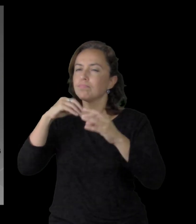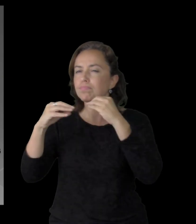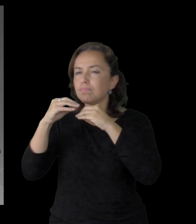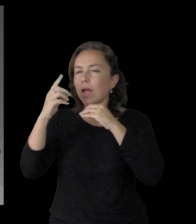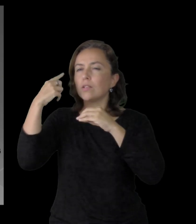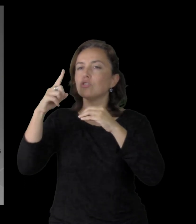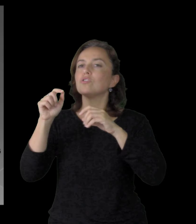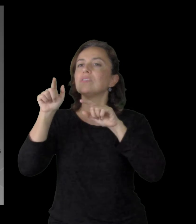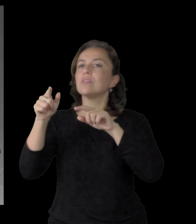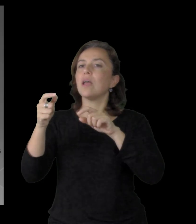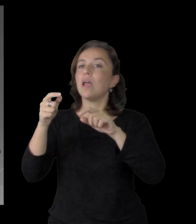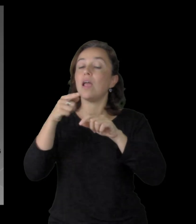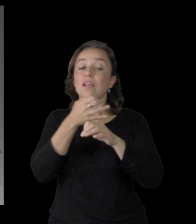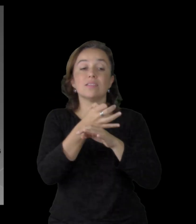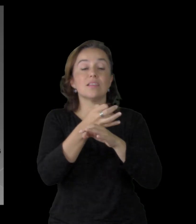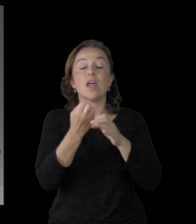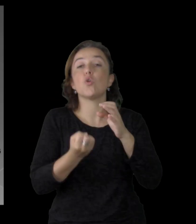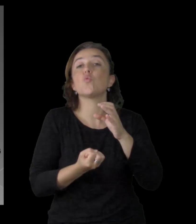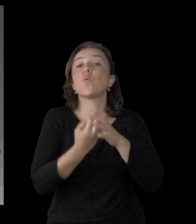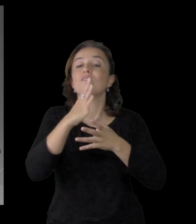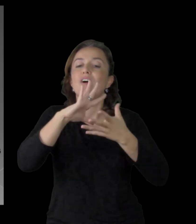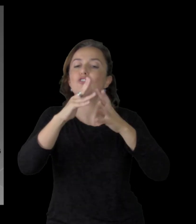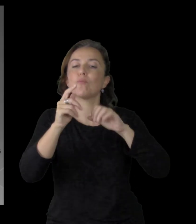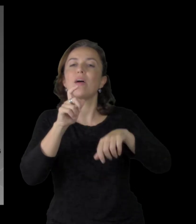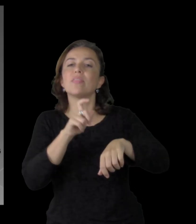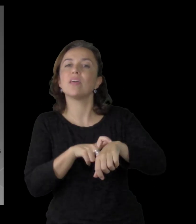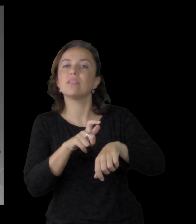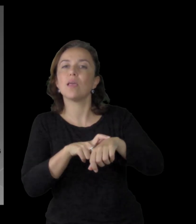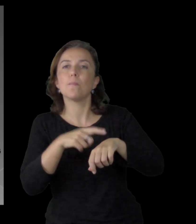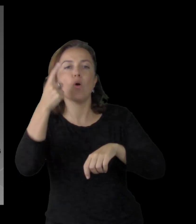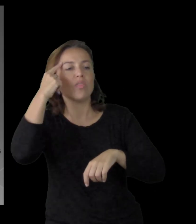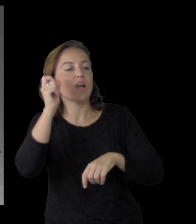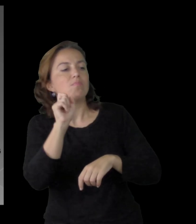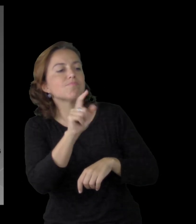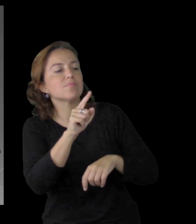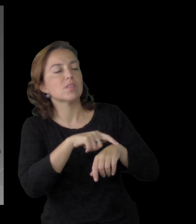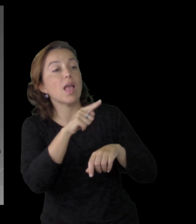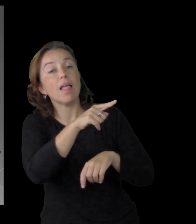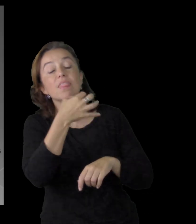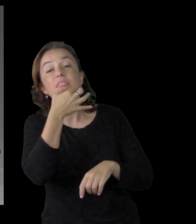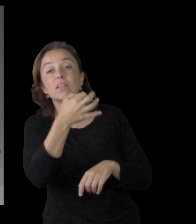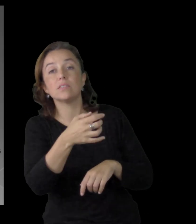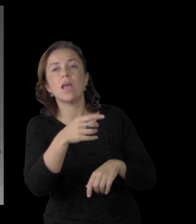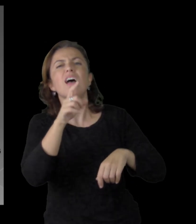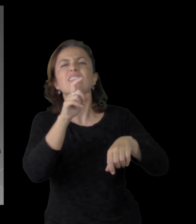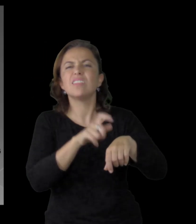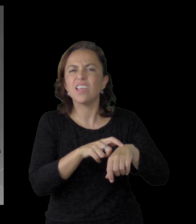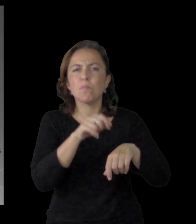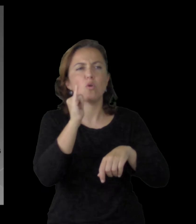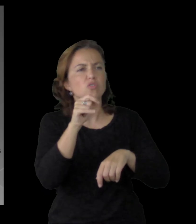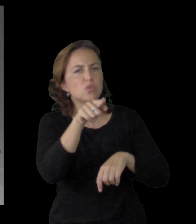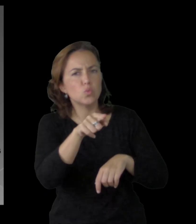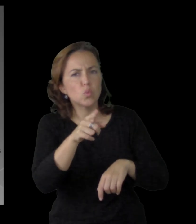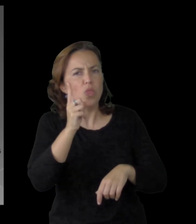tiempo. Ya que él decía que el tiempo, cuando era pensado, no era podido de llegar a